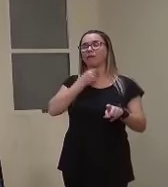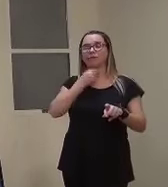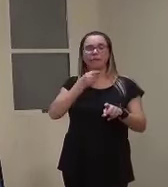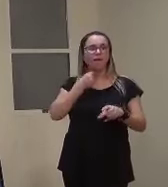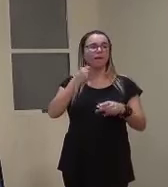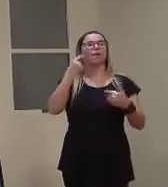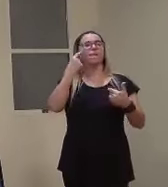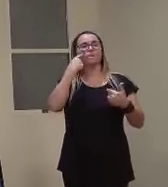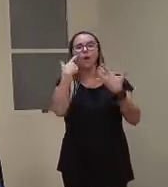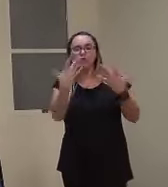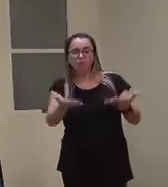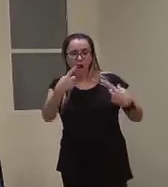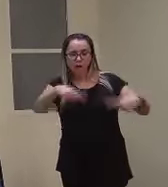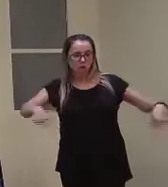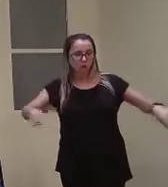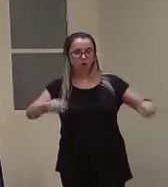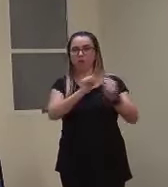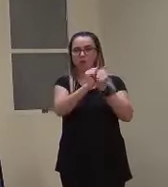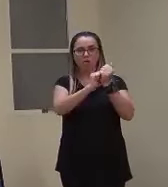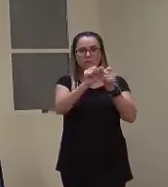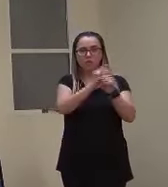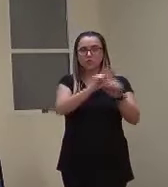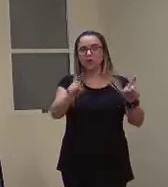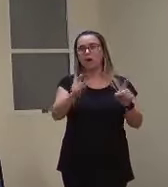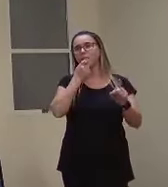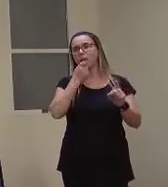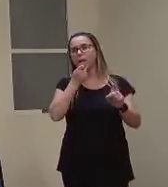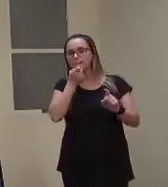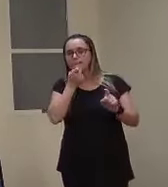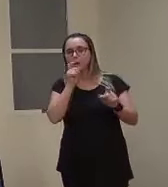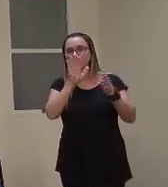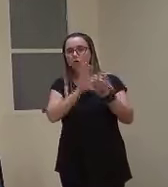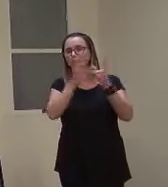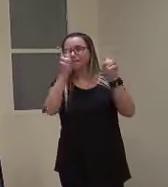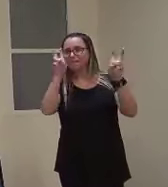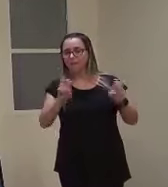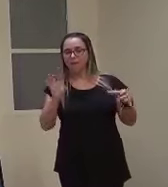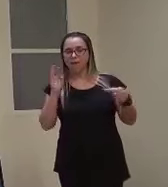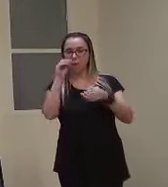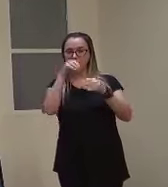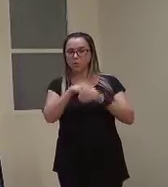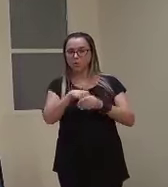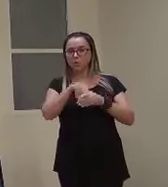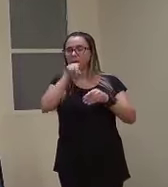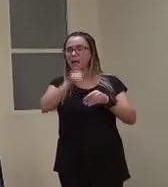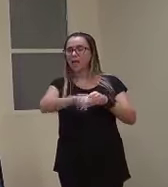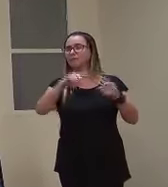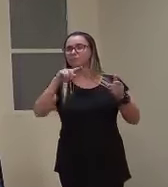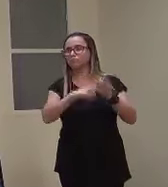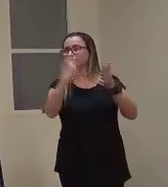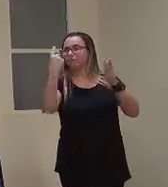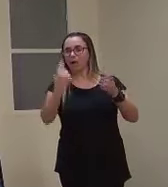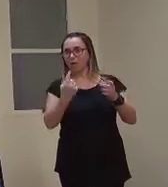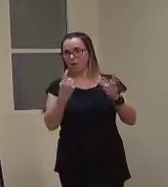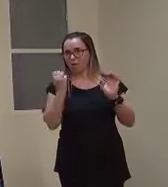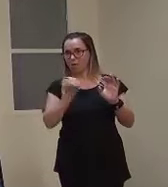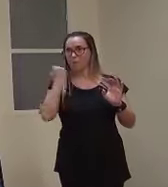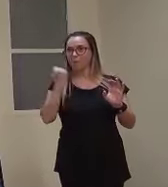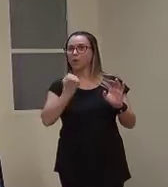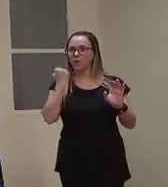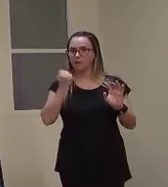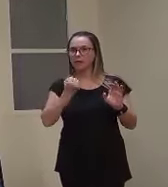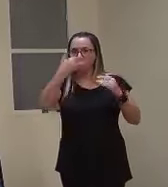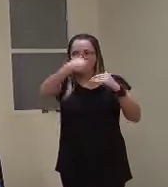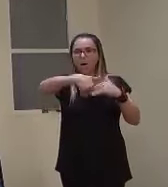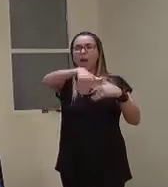lo que no salta en este caso en relación a la inclusión como un ineludible va a haber a